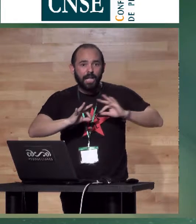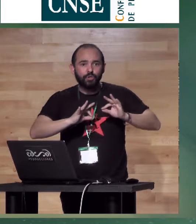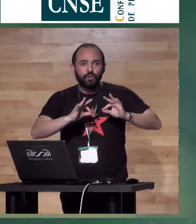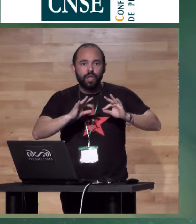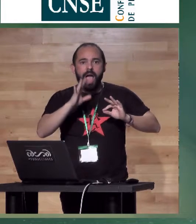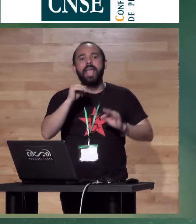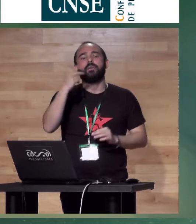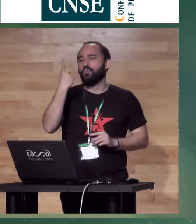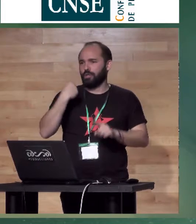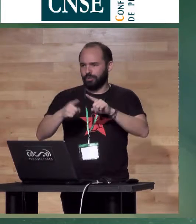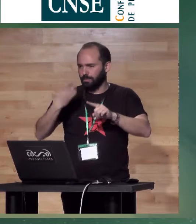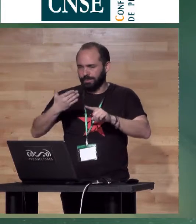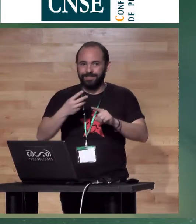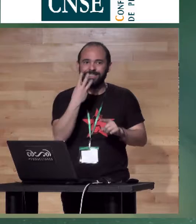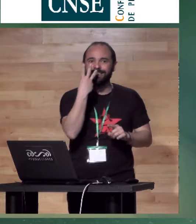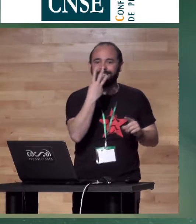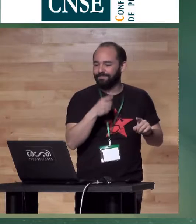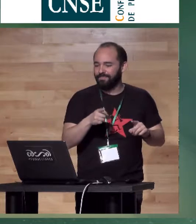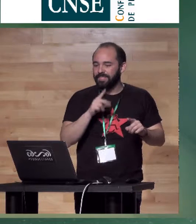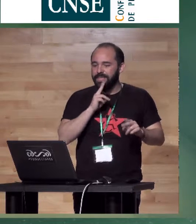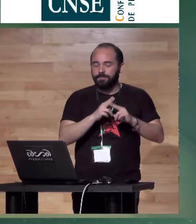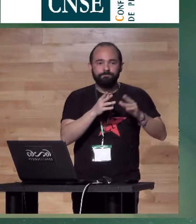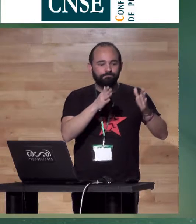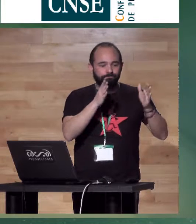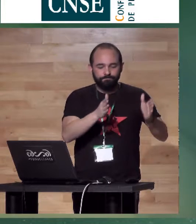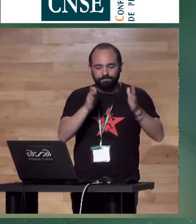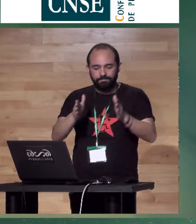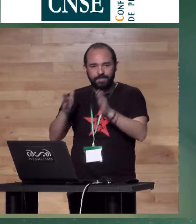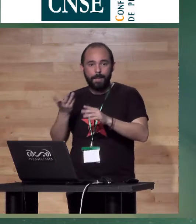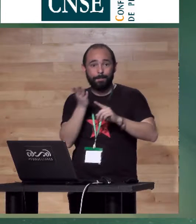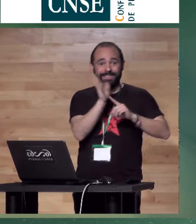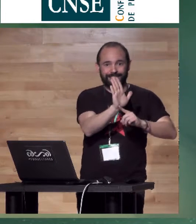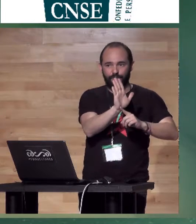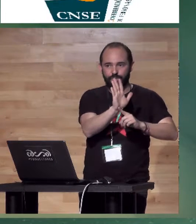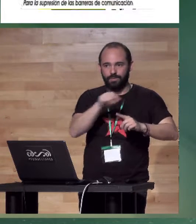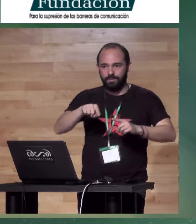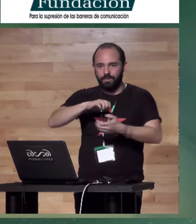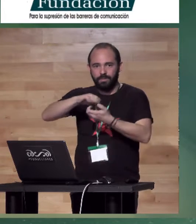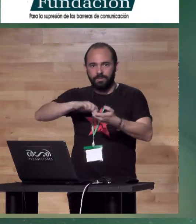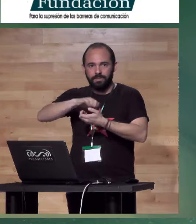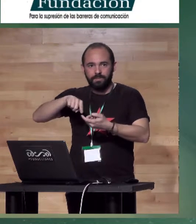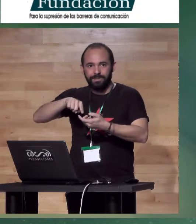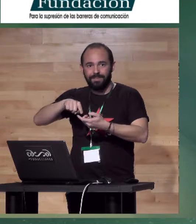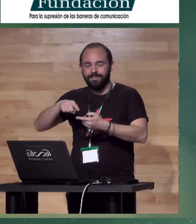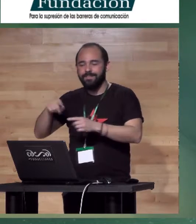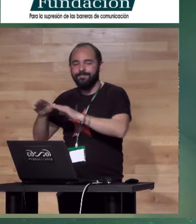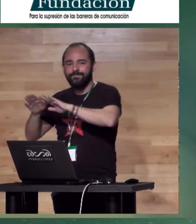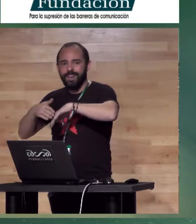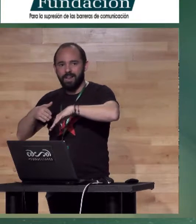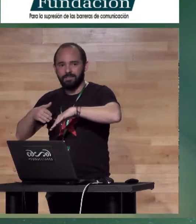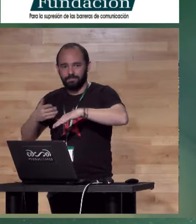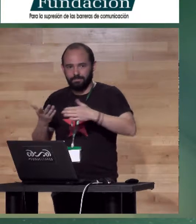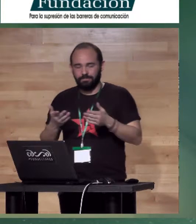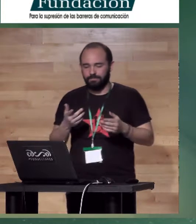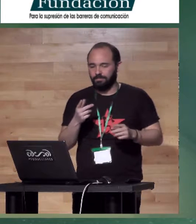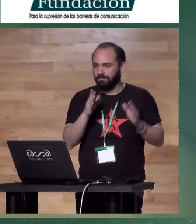ya él mismo, en el nacimiento del teatro, había una cosa importante. Tres partes. Presentación,